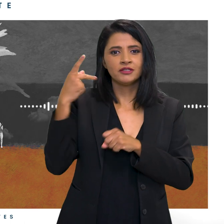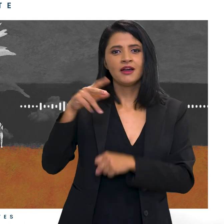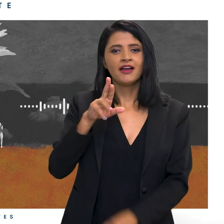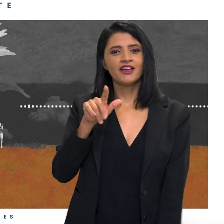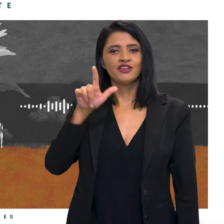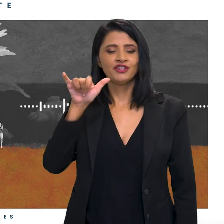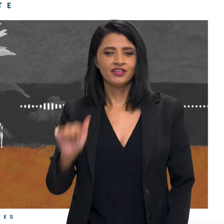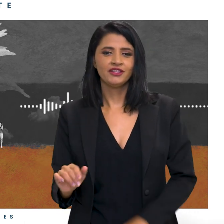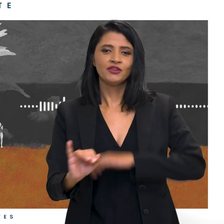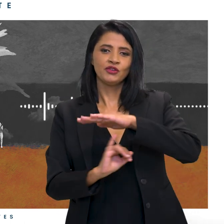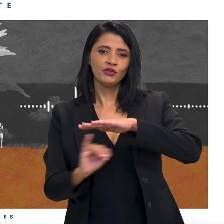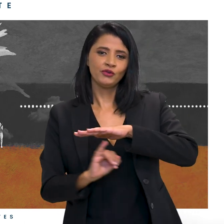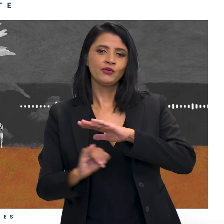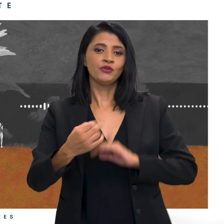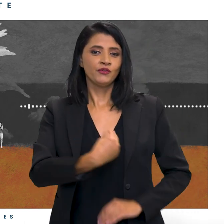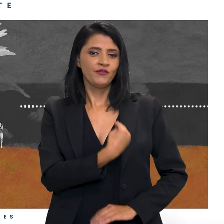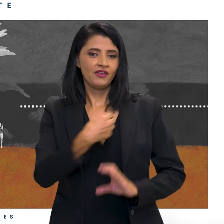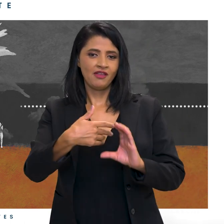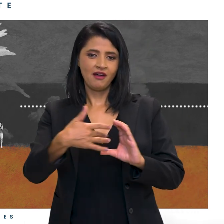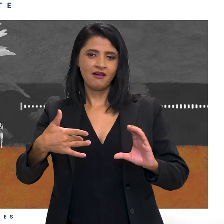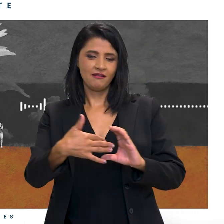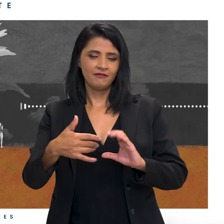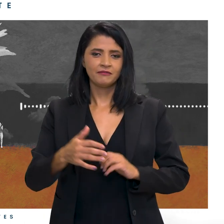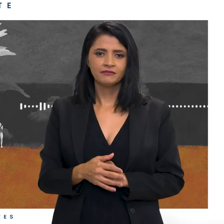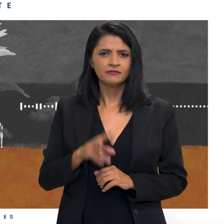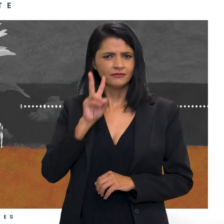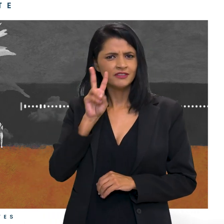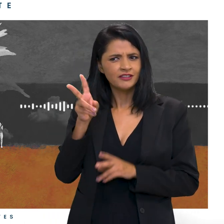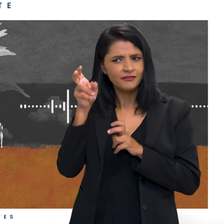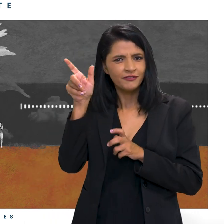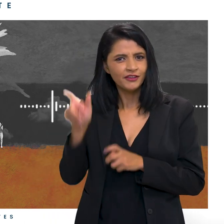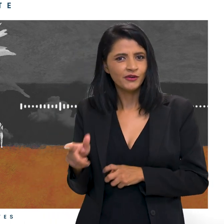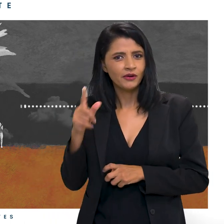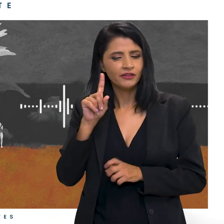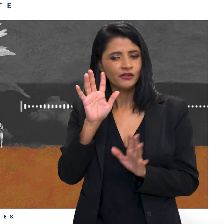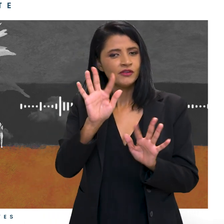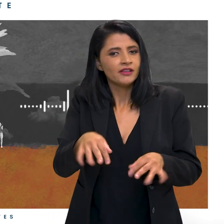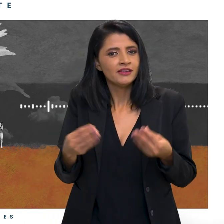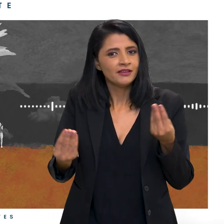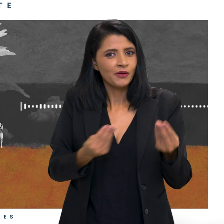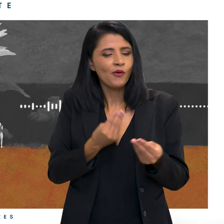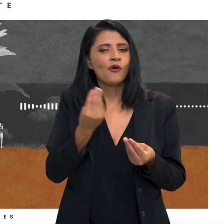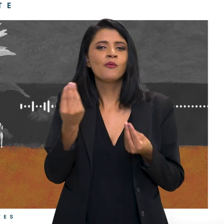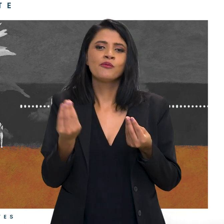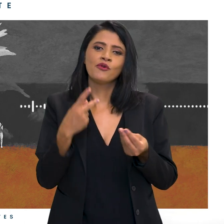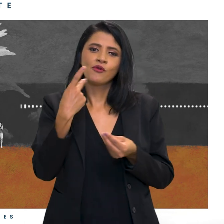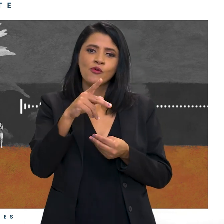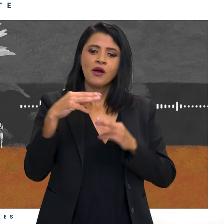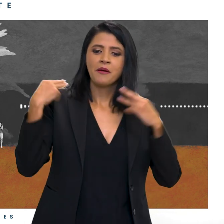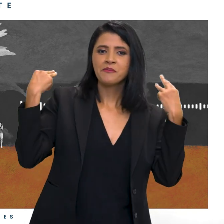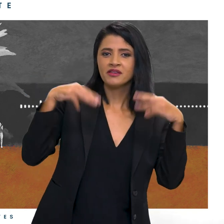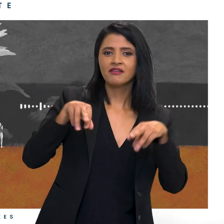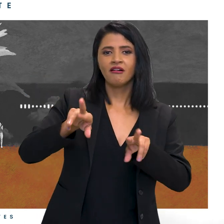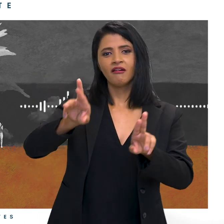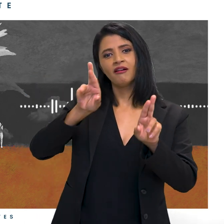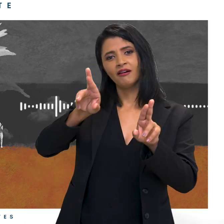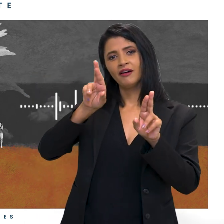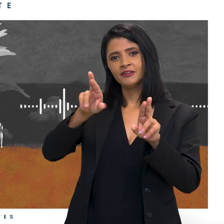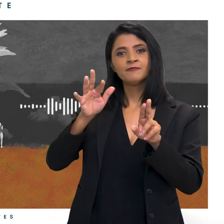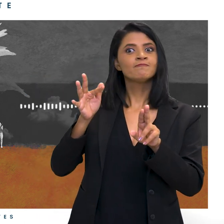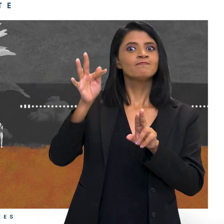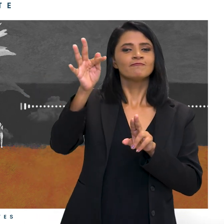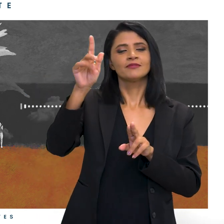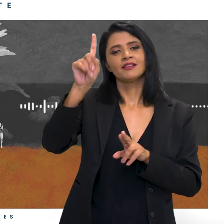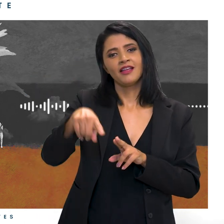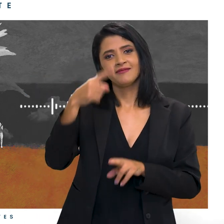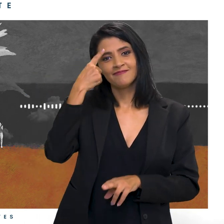força da Regina Próspero, do Instituto Vidas Raras. Acho que vocês já perceberam que a gente costuma finalizar cada episódio com uma mensagem de esperança